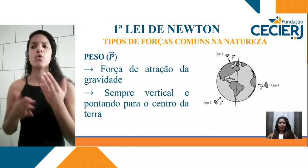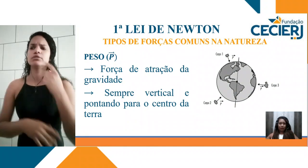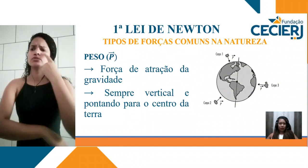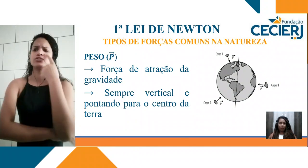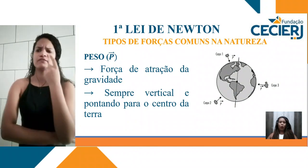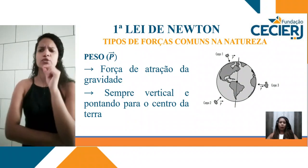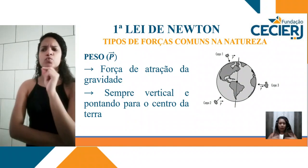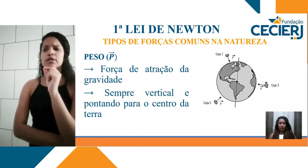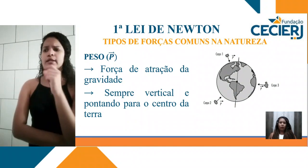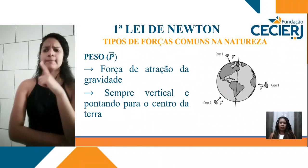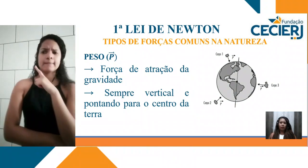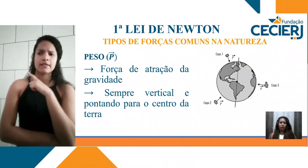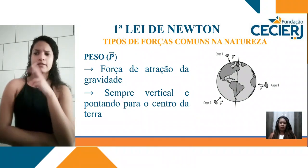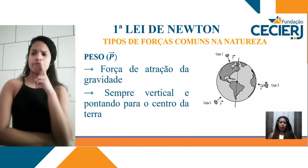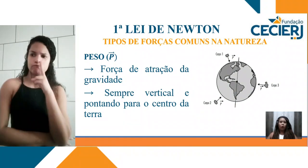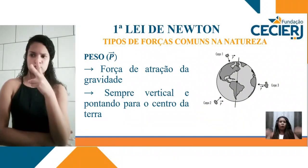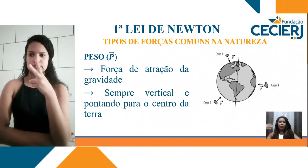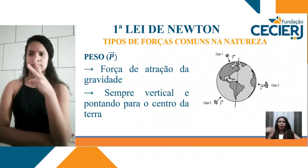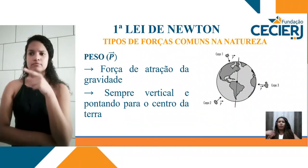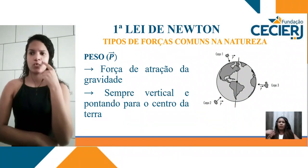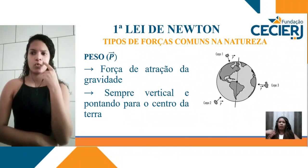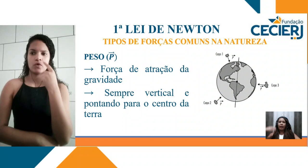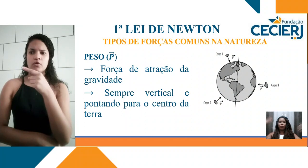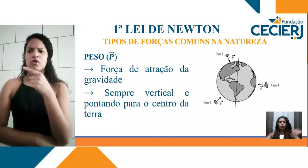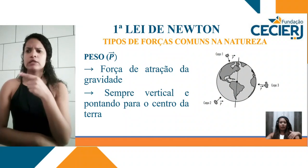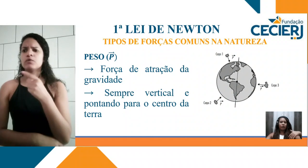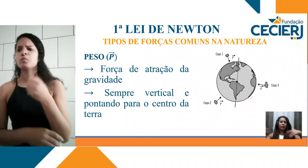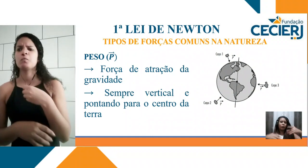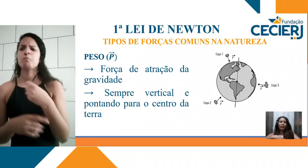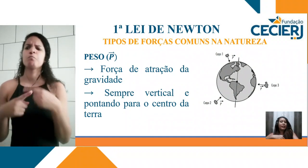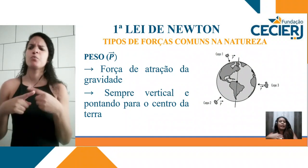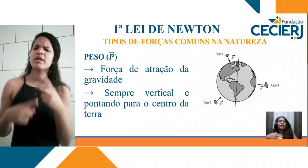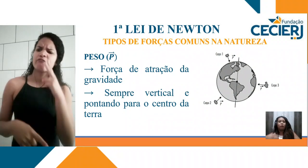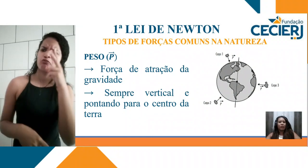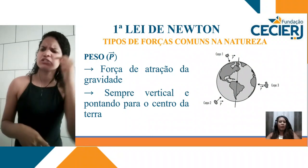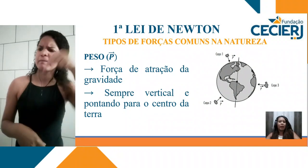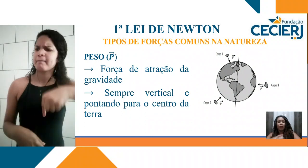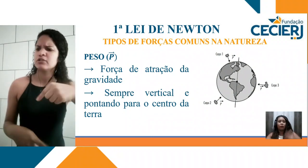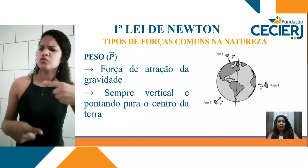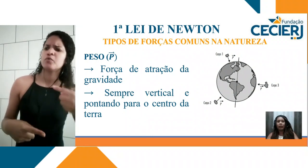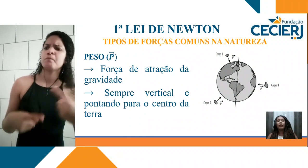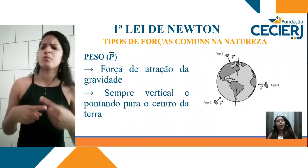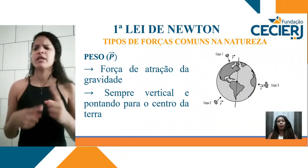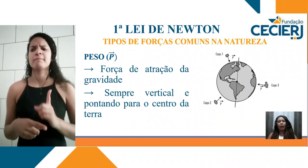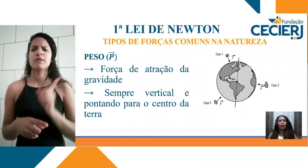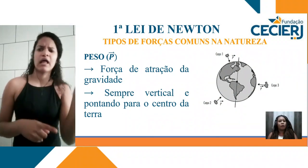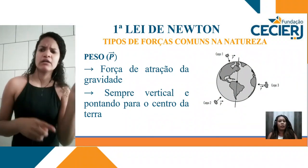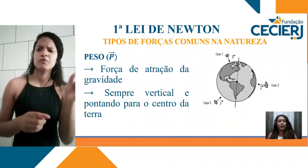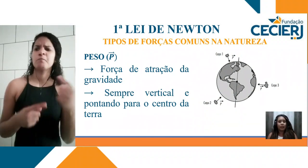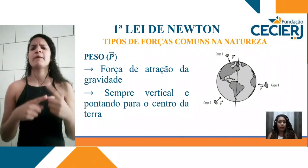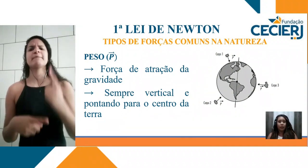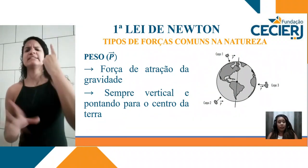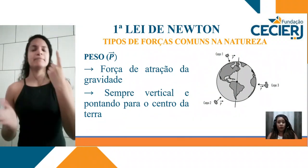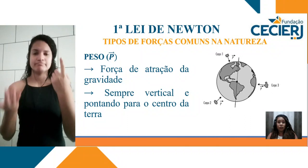gente está vendo que esse corpo tem forças. Quando que a força é isso? Quando que a força é aquilo? Por que ele tem essa força para baixo? Por que a força é para o lado? Por que a